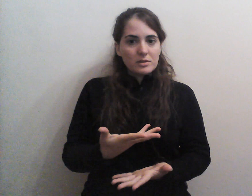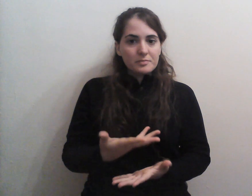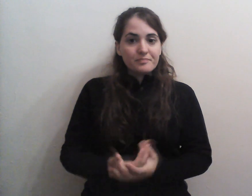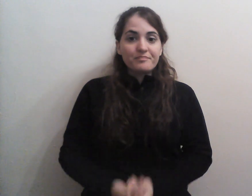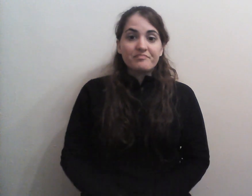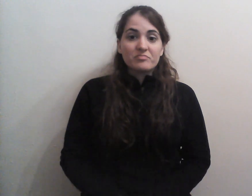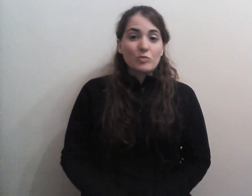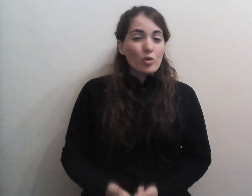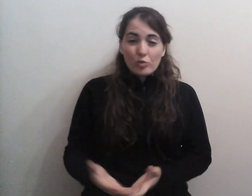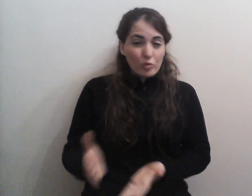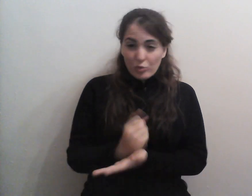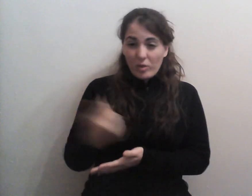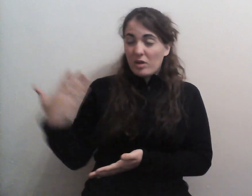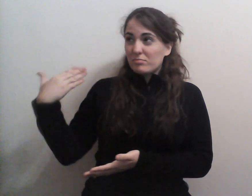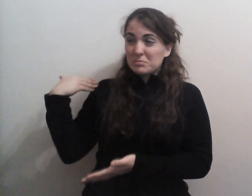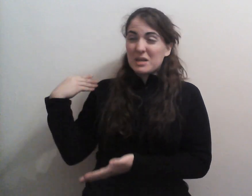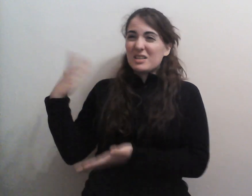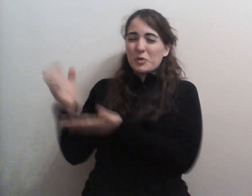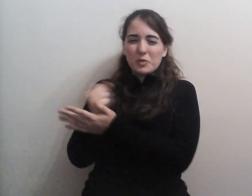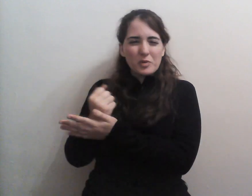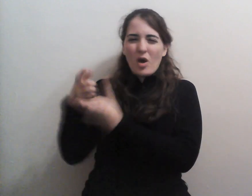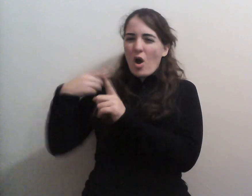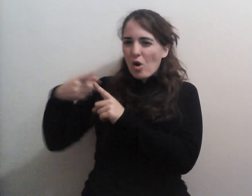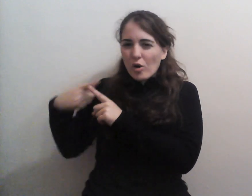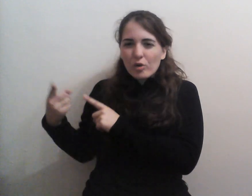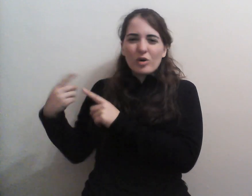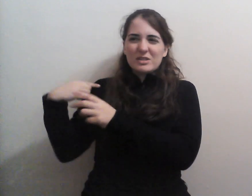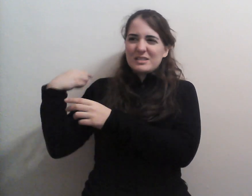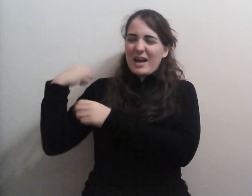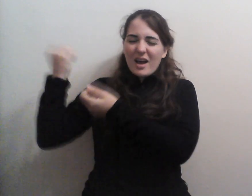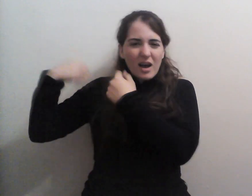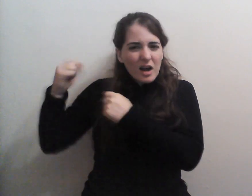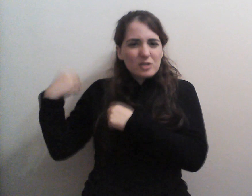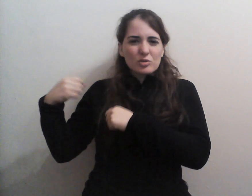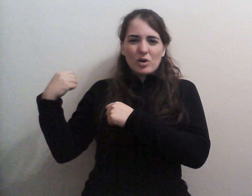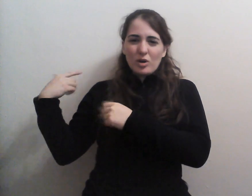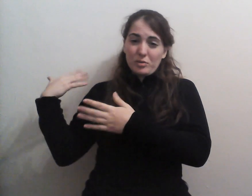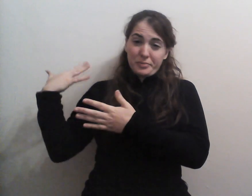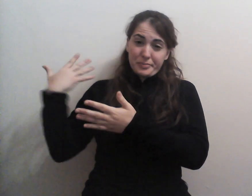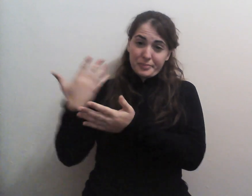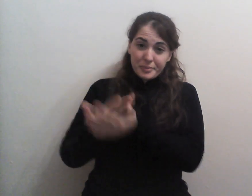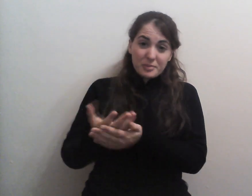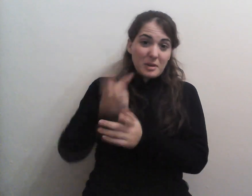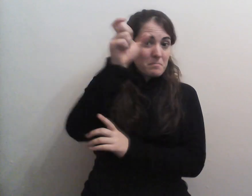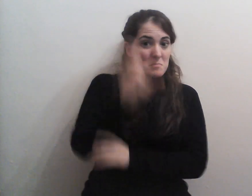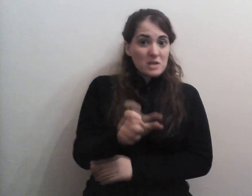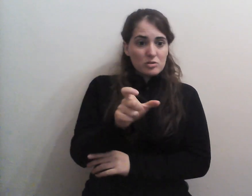pasado en tu pasado te ha convertido en la persona que hoy día eres. Esto lo vemos incluso en el mundo